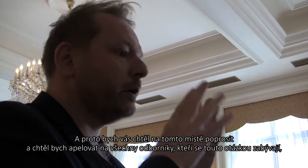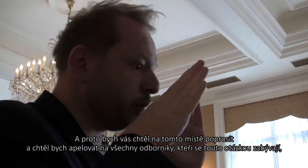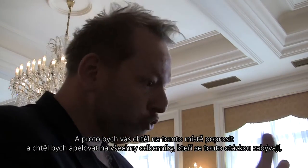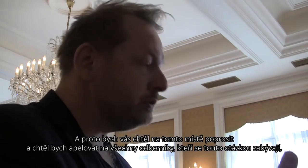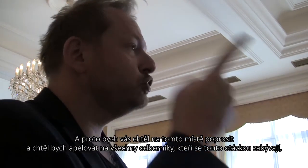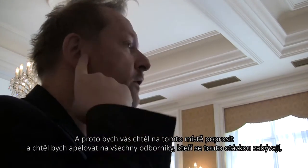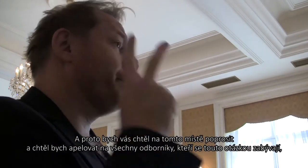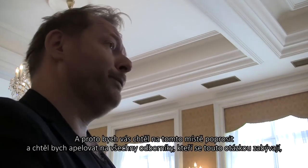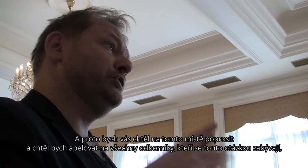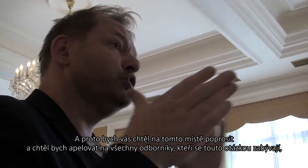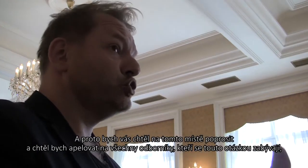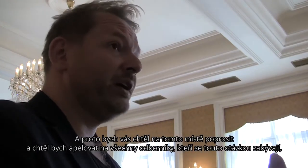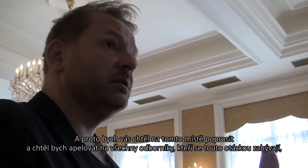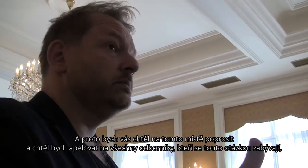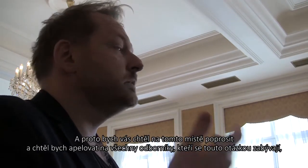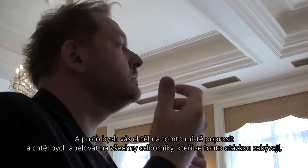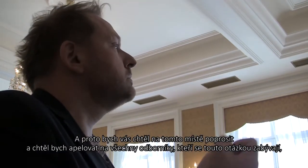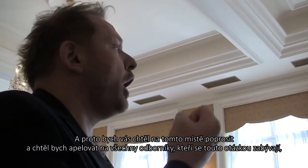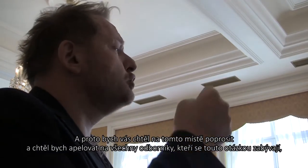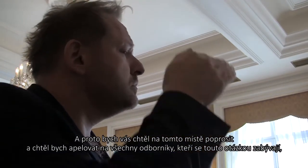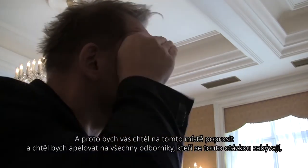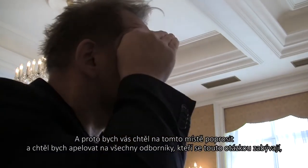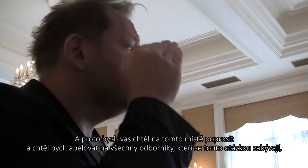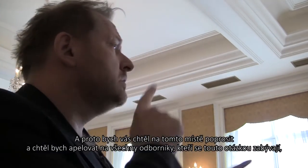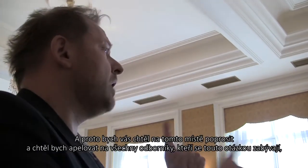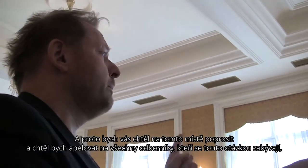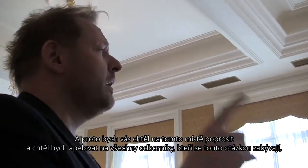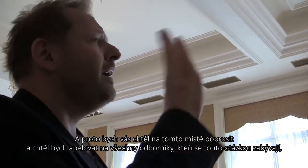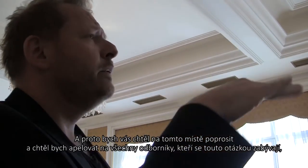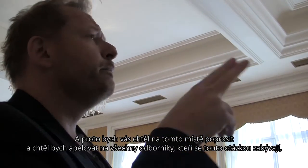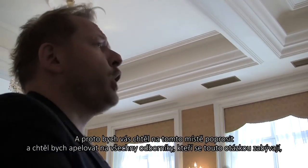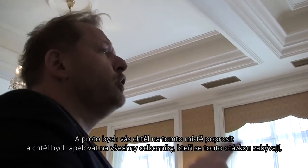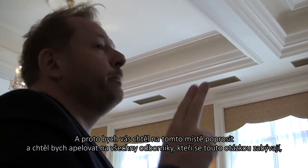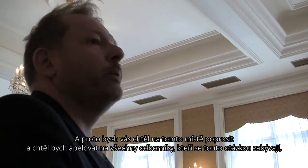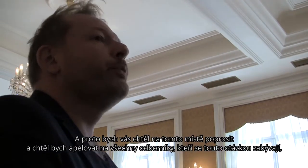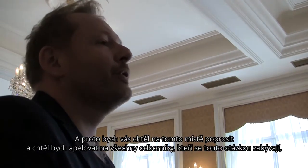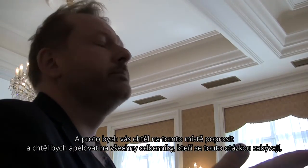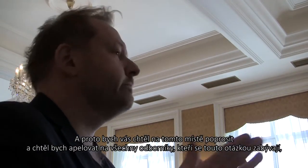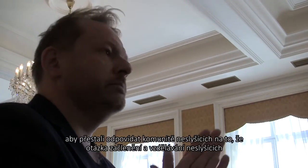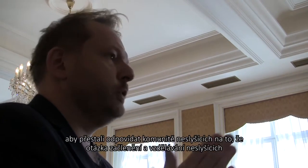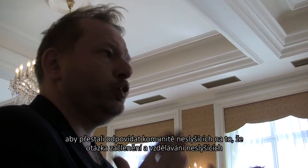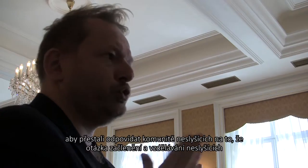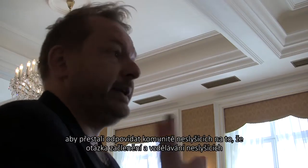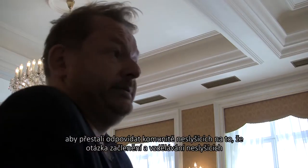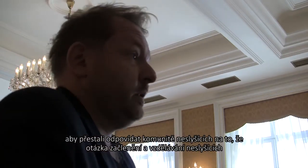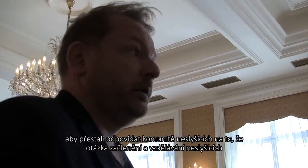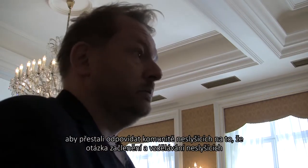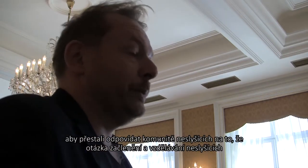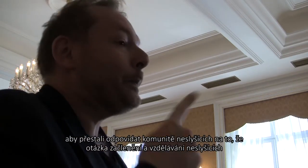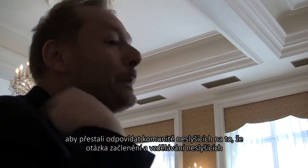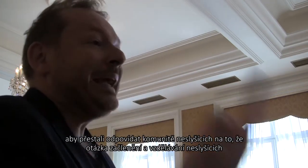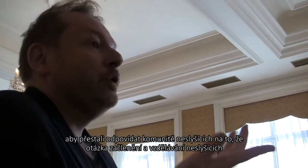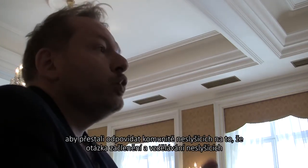na tomto místě a chtěl bych apelovat na všechny odborníky, kteří se touto otázkou zabývají, aby